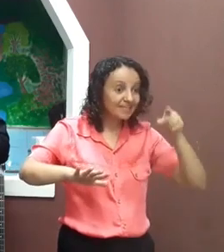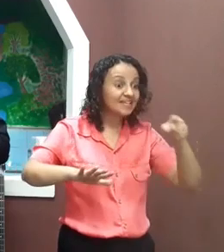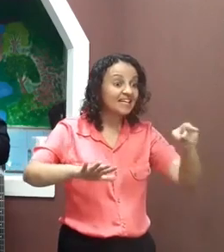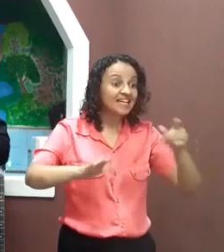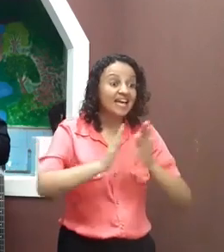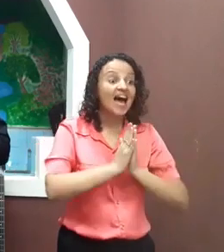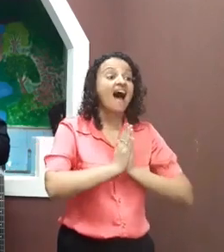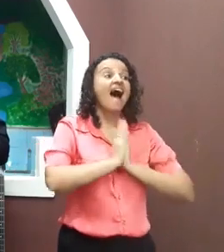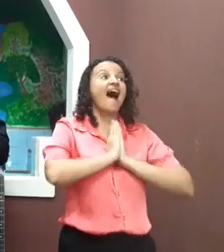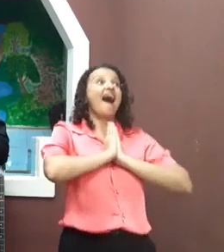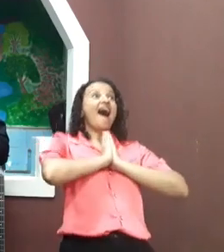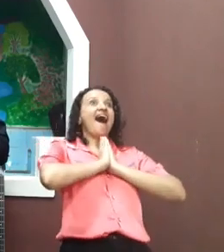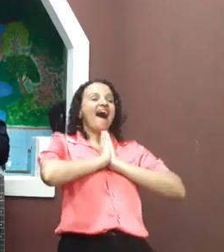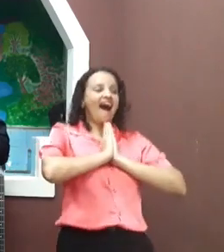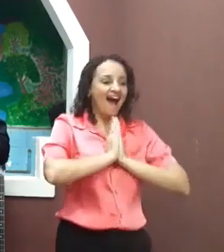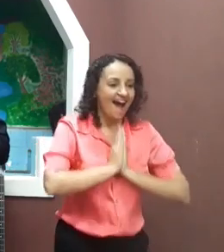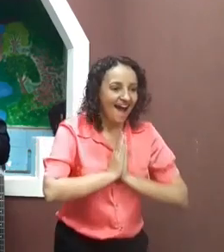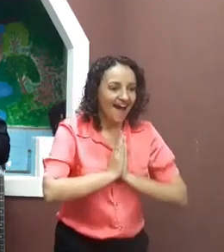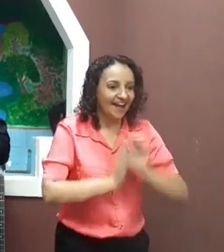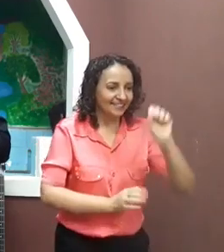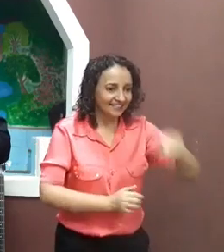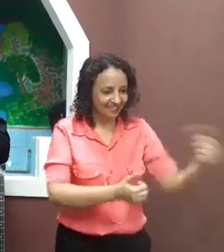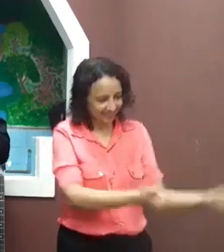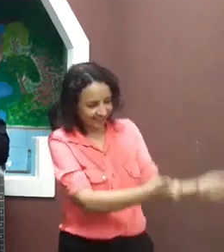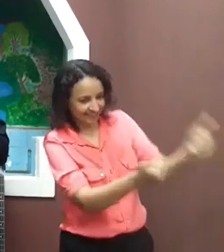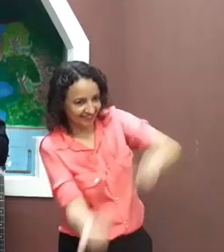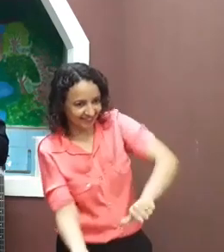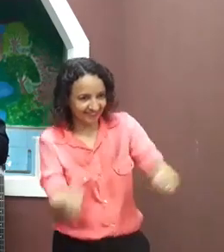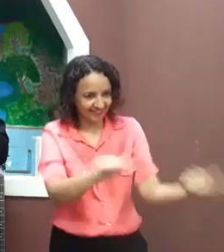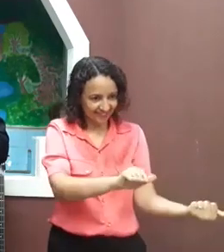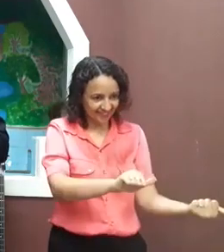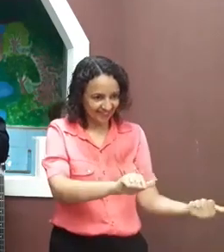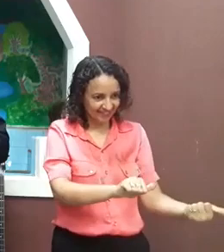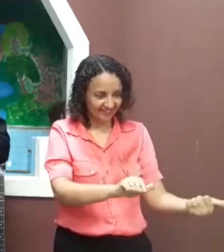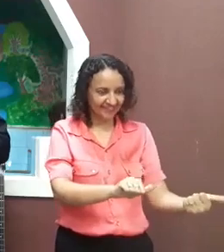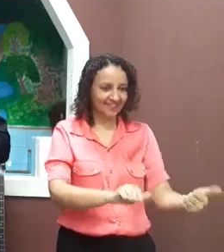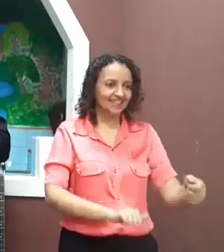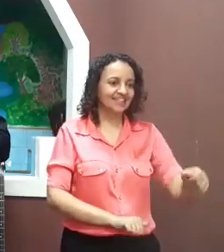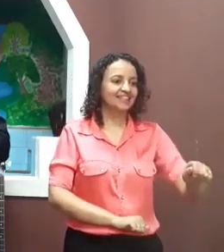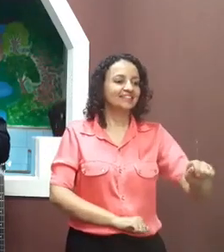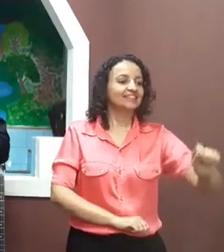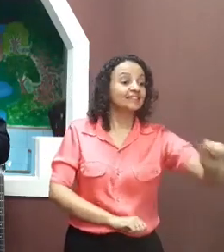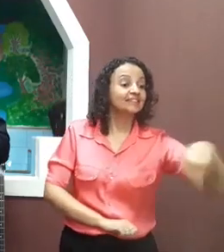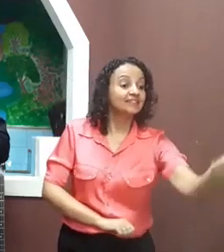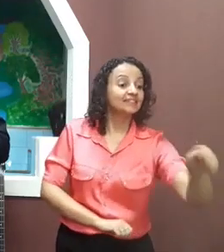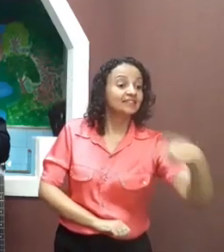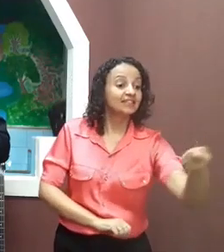Você já experimentou? Você está embaixo desse guarda-chuva?